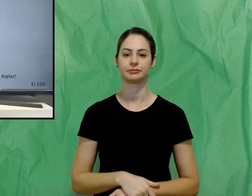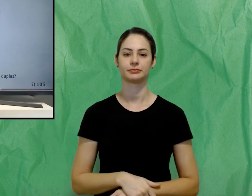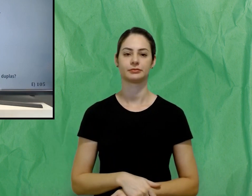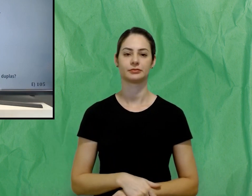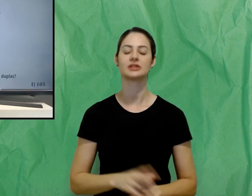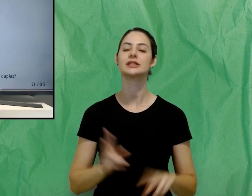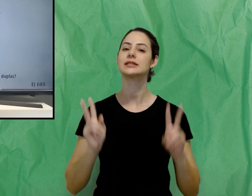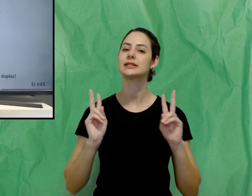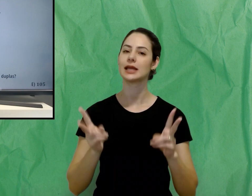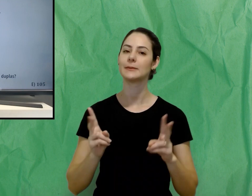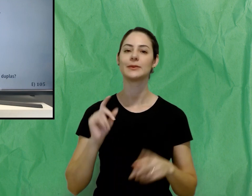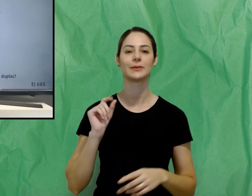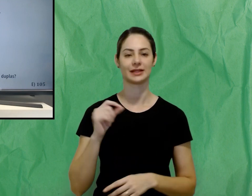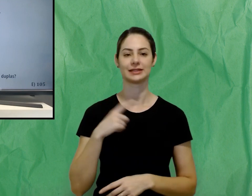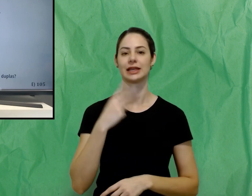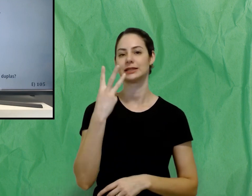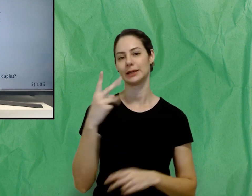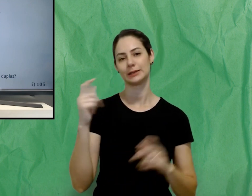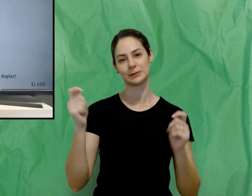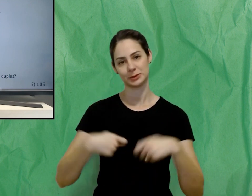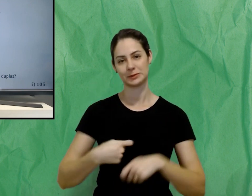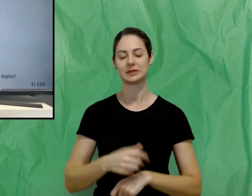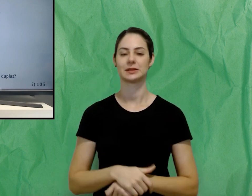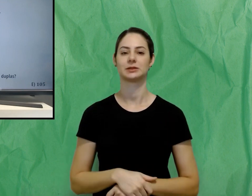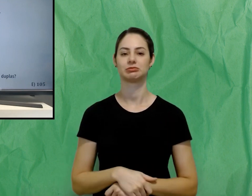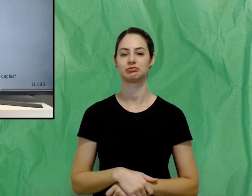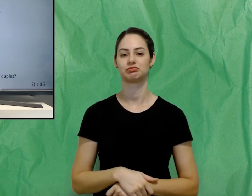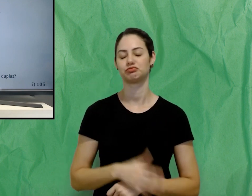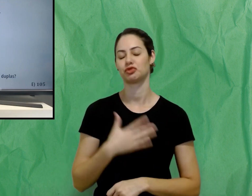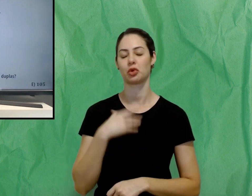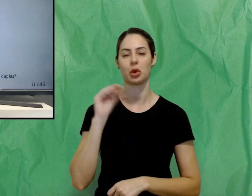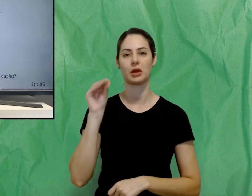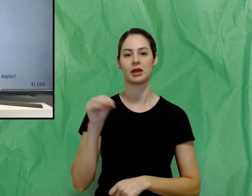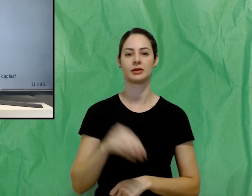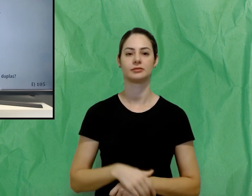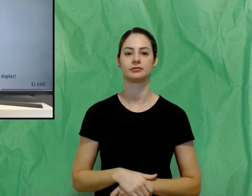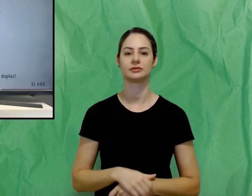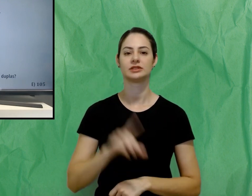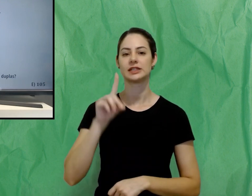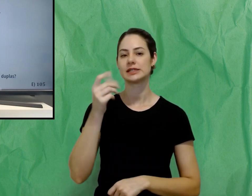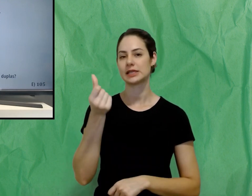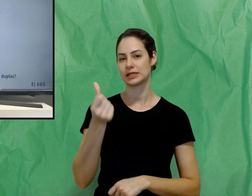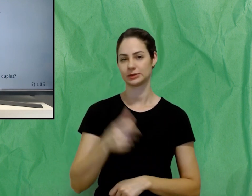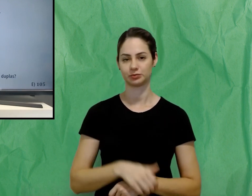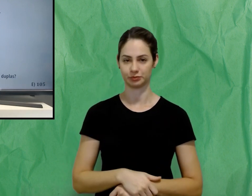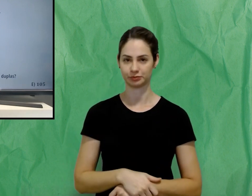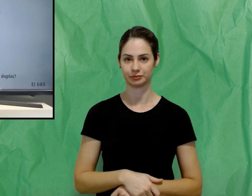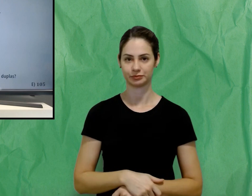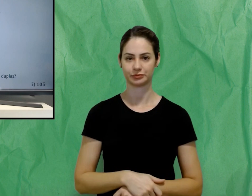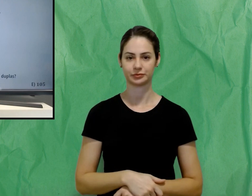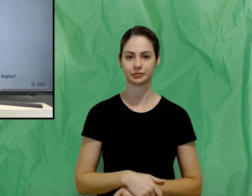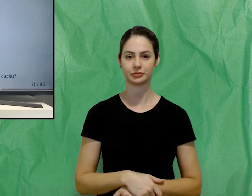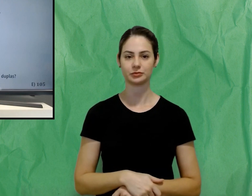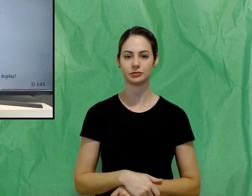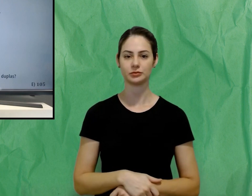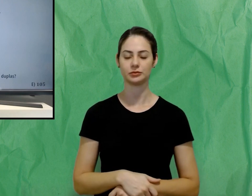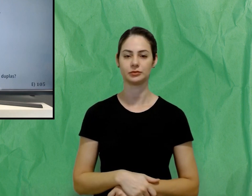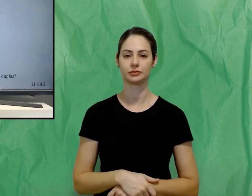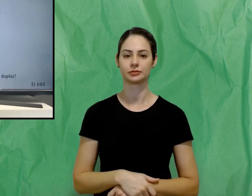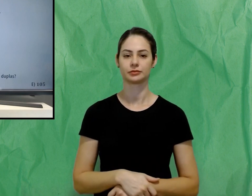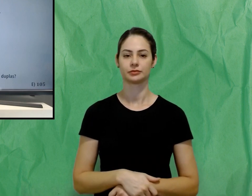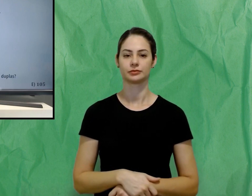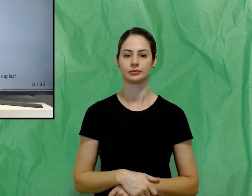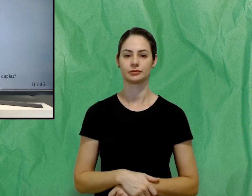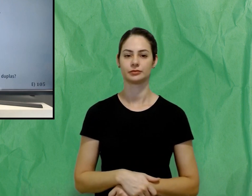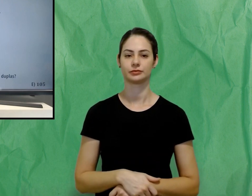aqui 3 possibilidades. Suponhamos que eu escolha, por exemplo, D6. Escolhemos D6.